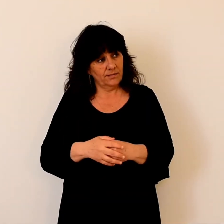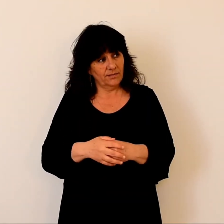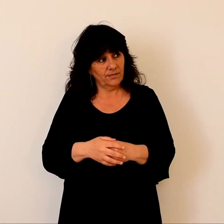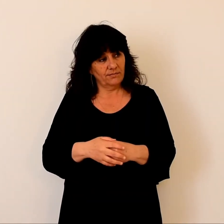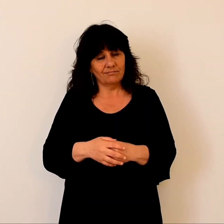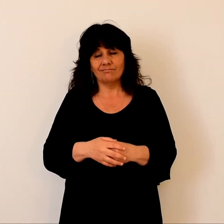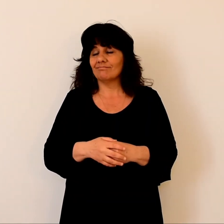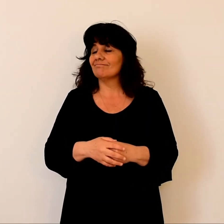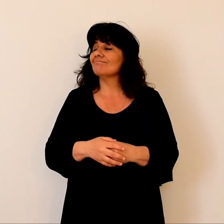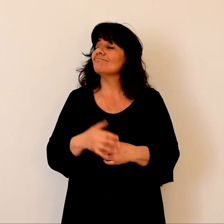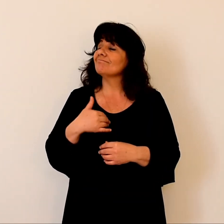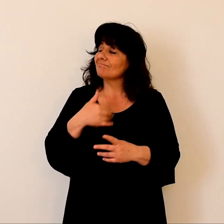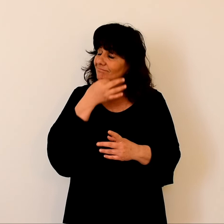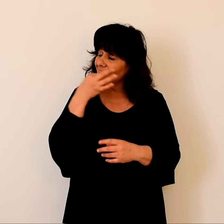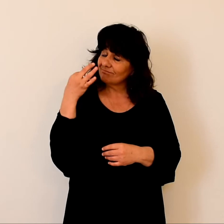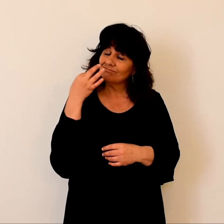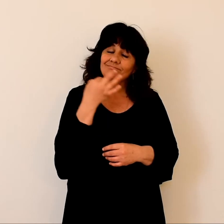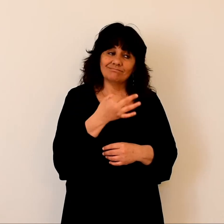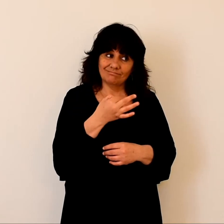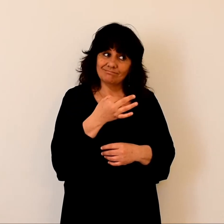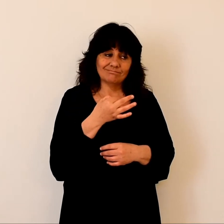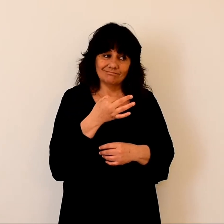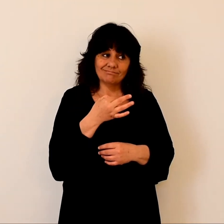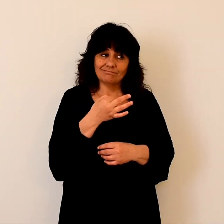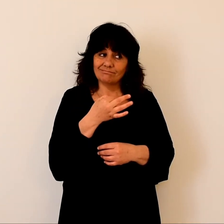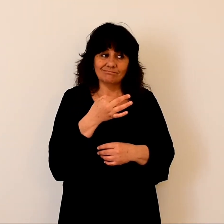Eh bien, je vous dis, pas du tout.